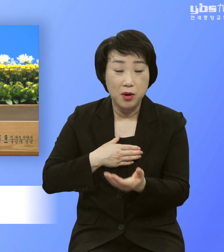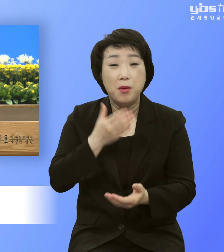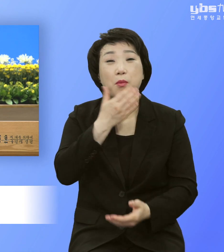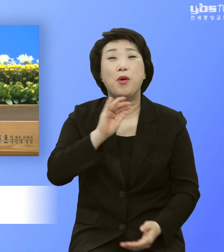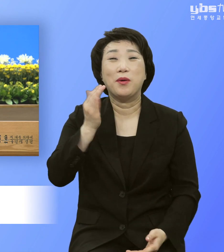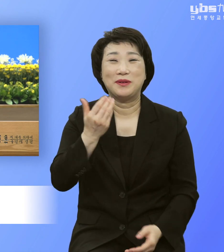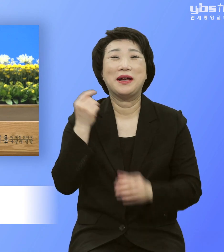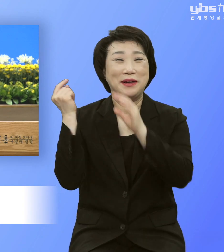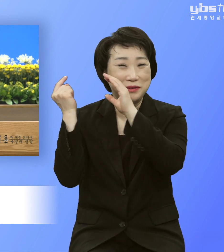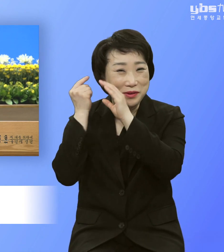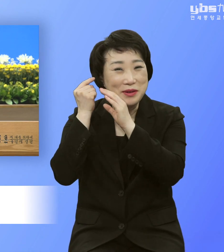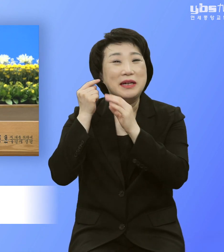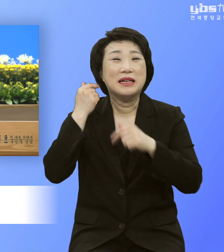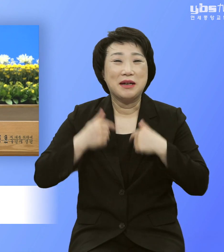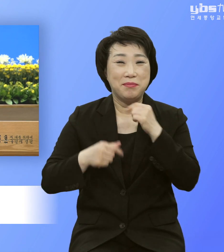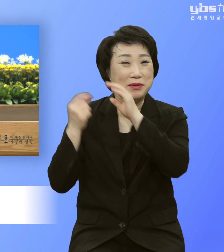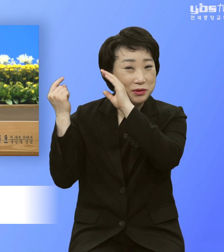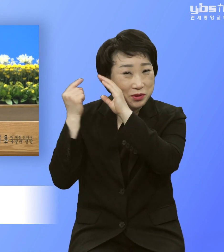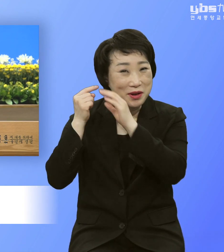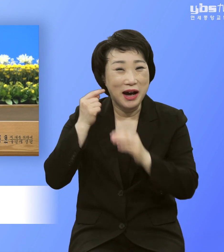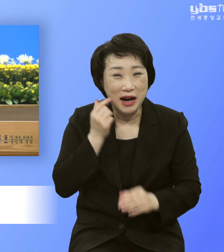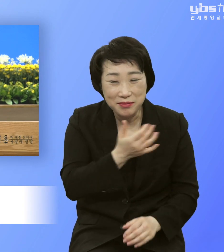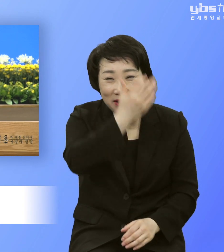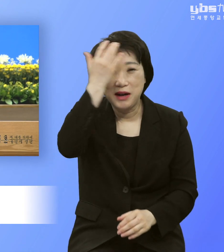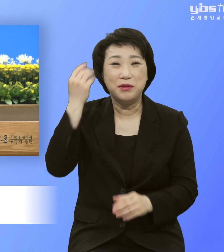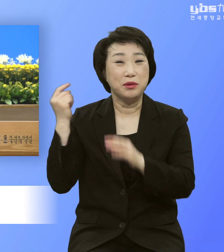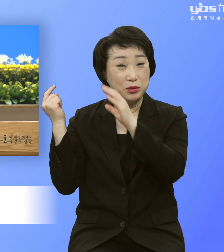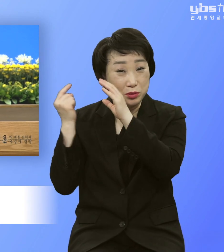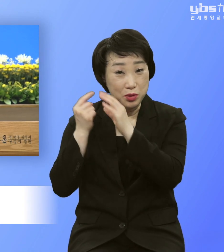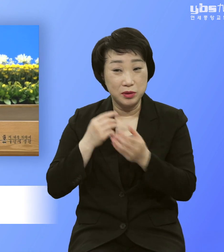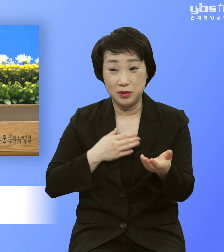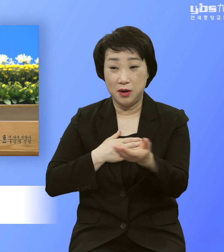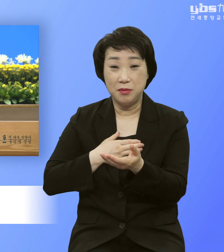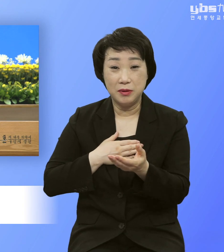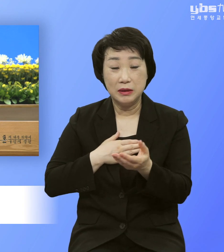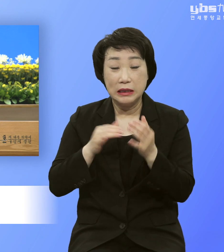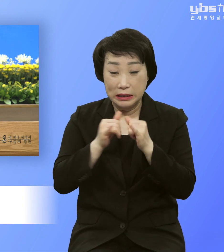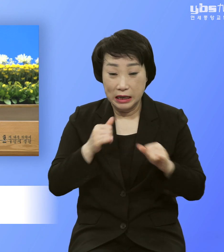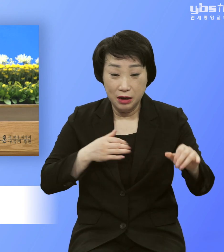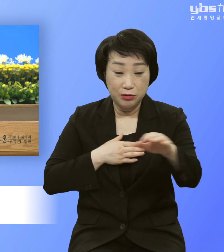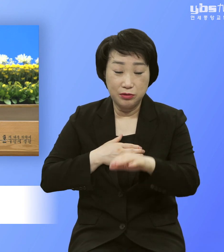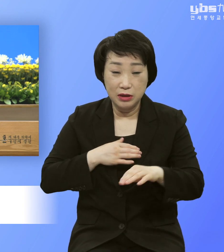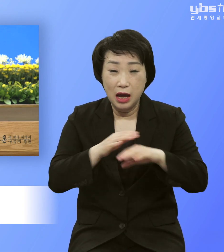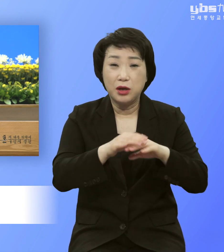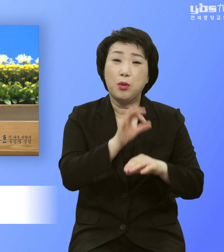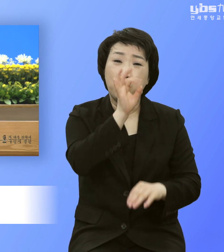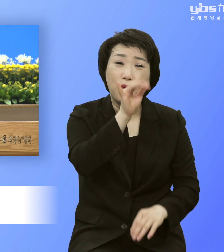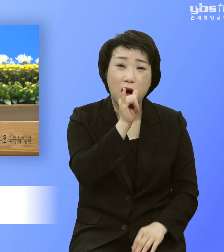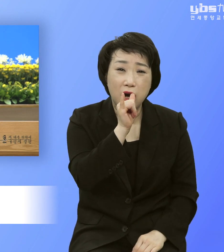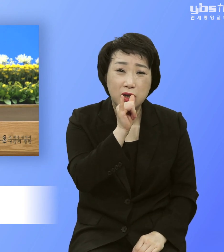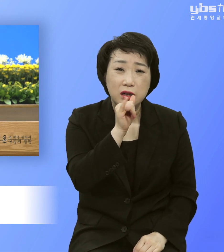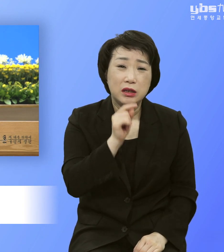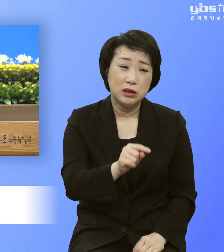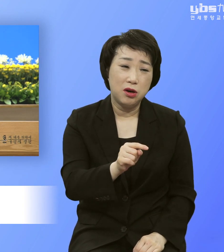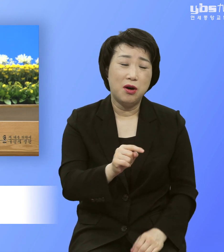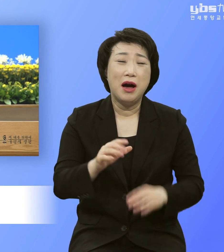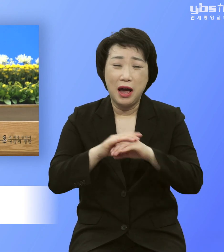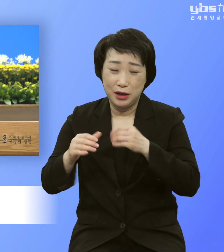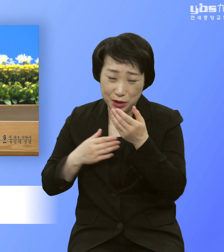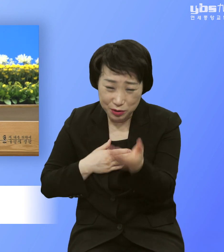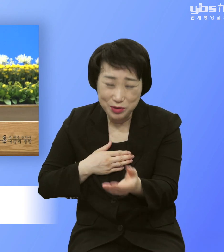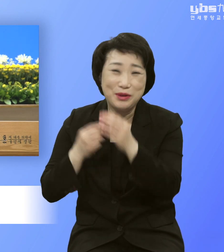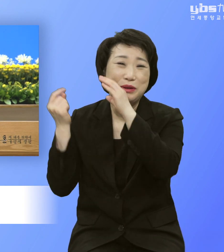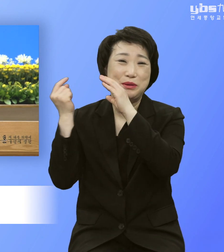복된 소식, 기쁜 소식, 아름다운 소식, 인간이 해결할 수 없는 불가능을